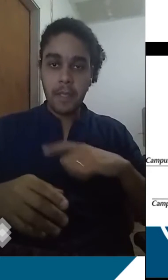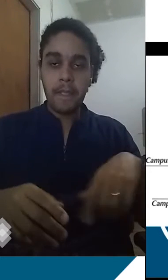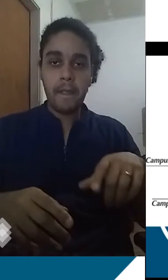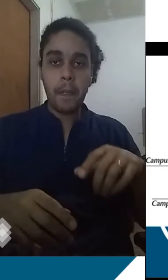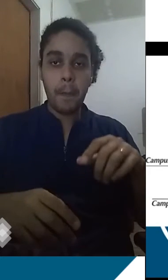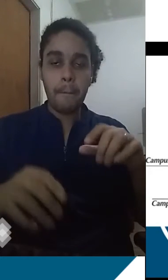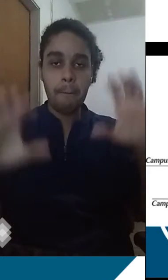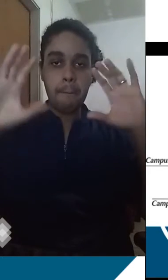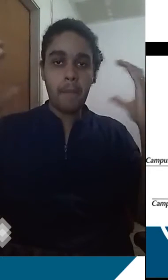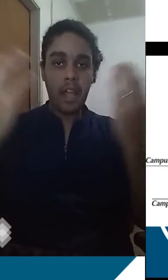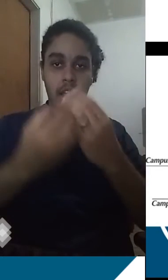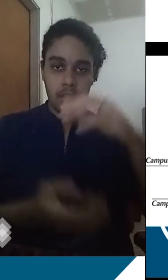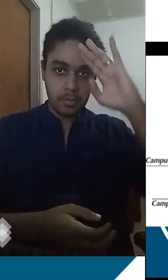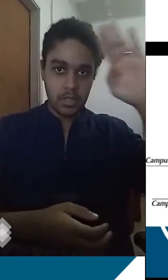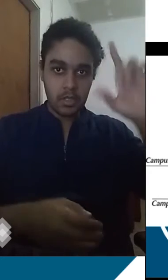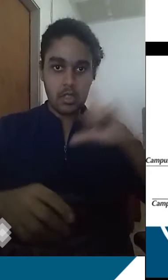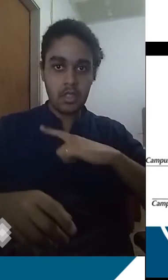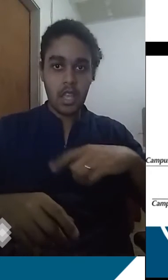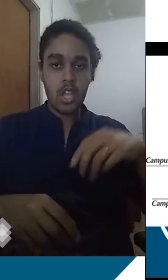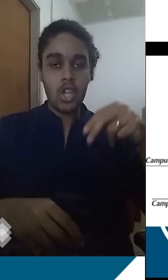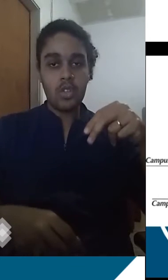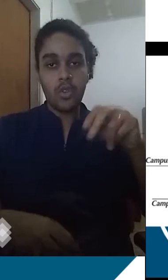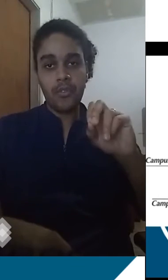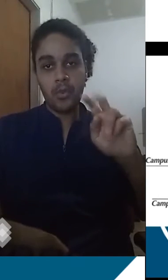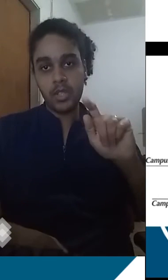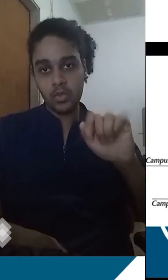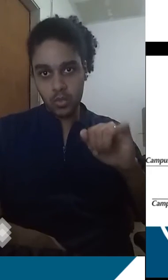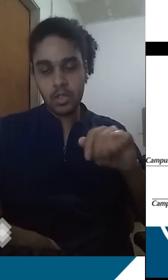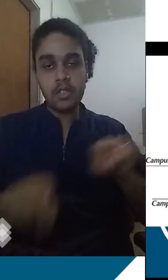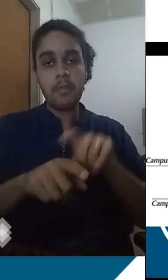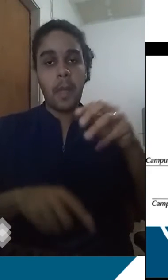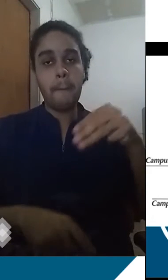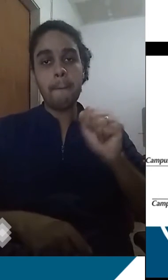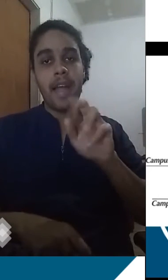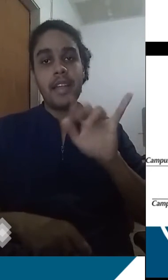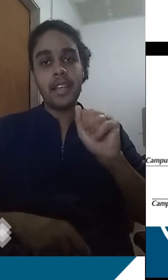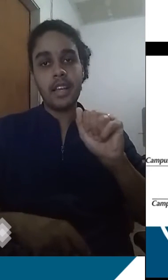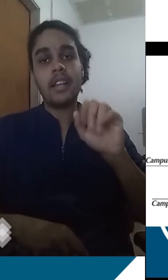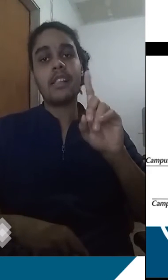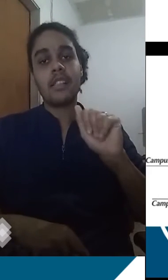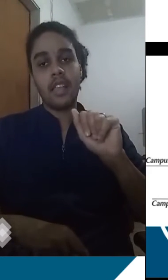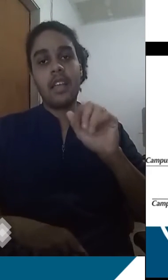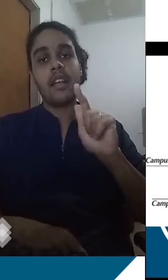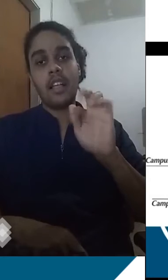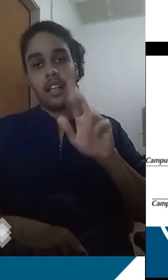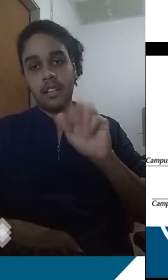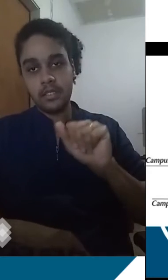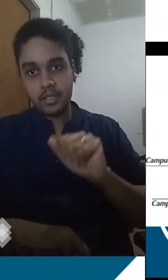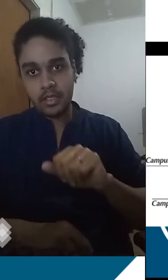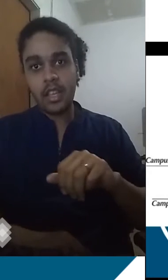do polo do Maracanã, que é o principal, né, Nova Iguaçu e Maria da Graça, tem também agora Itaguaí, Angra dos Reis,